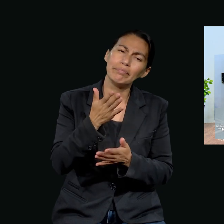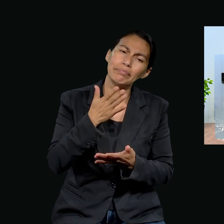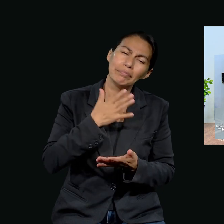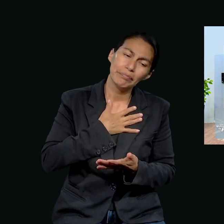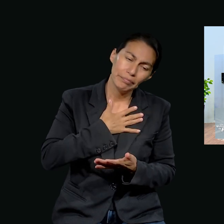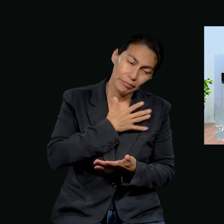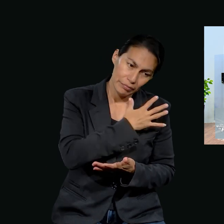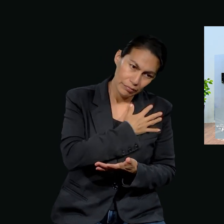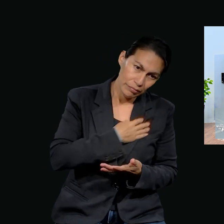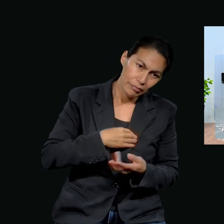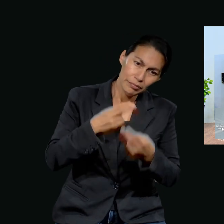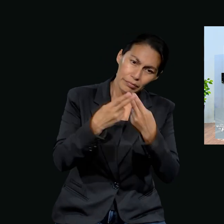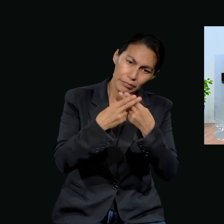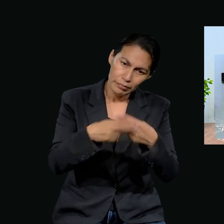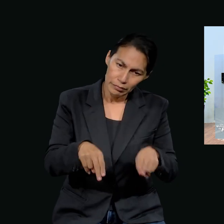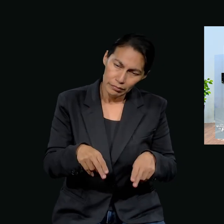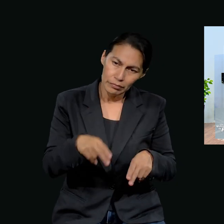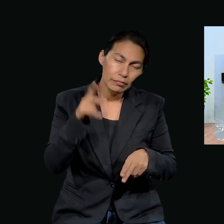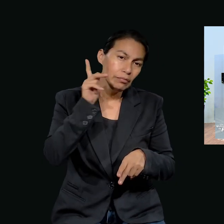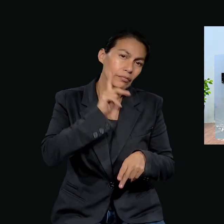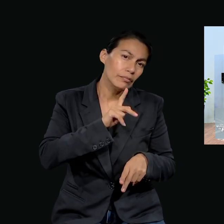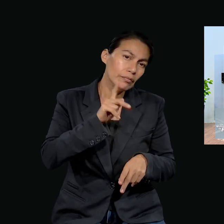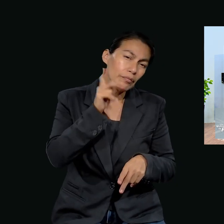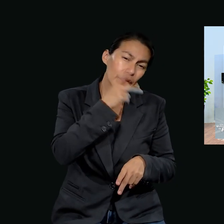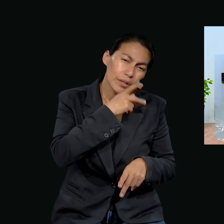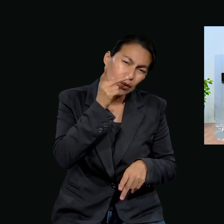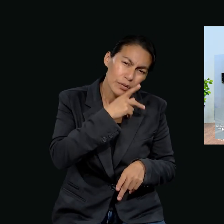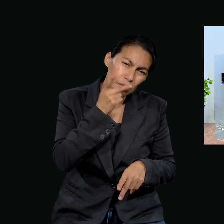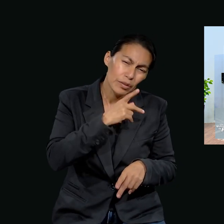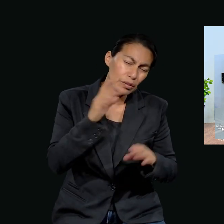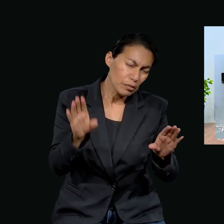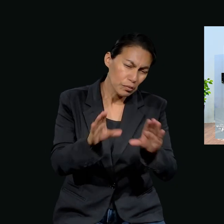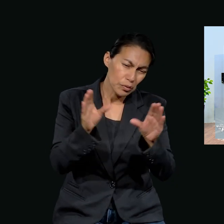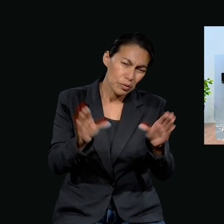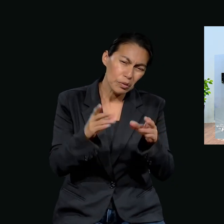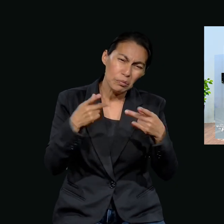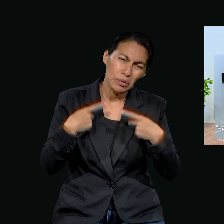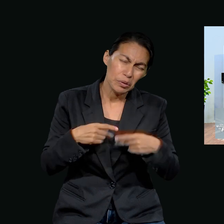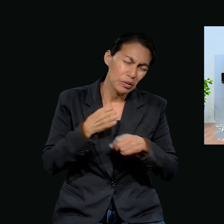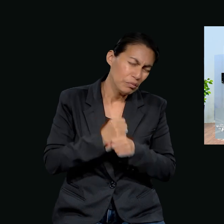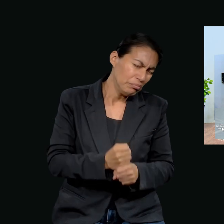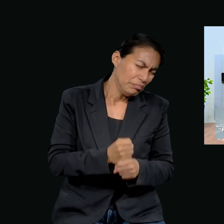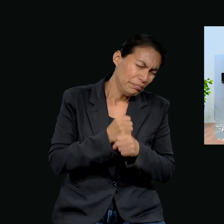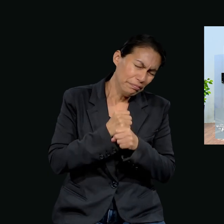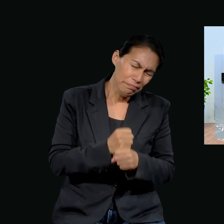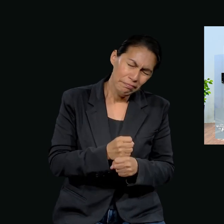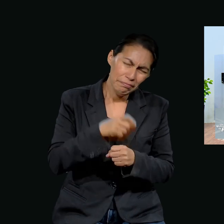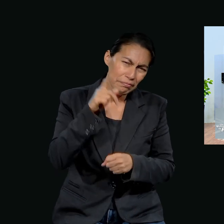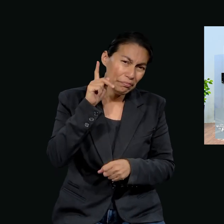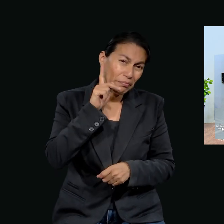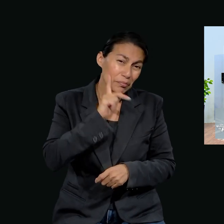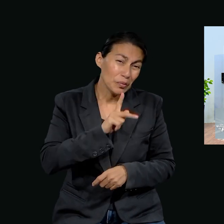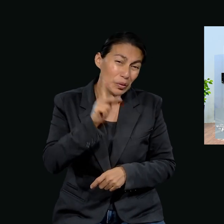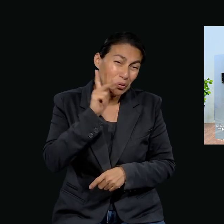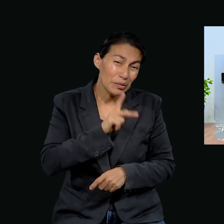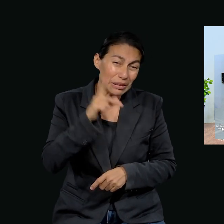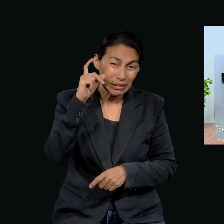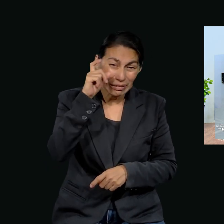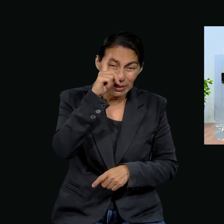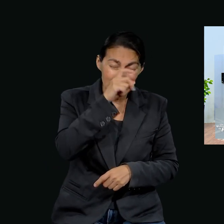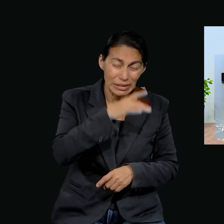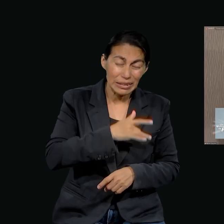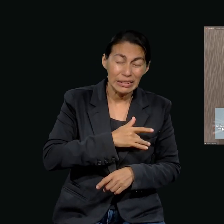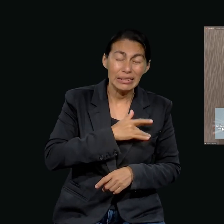hijos Y nietos Por los pastores Y comportores Los enfermos Y los que están Pasando pruebas